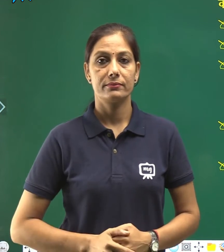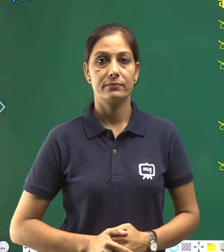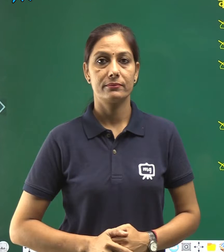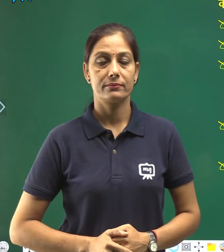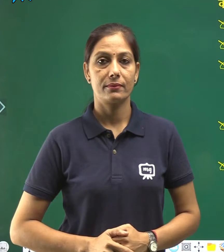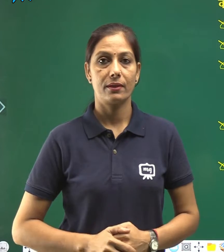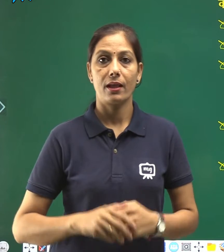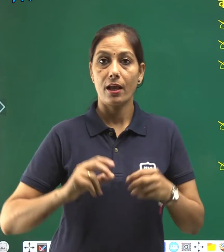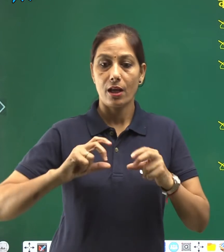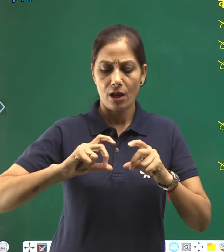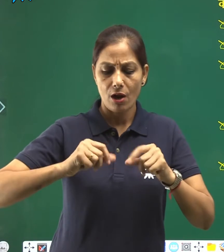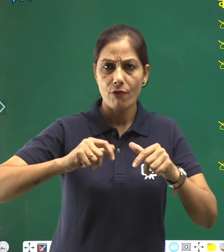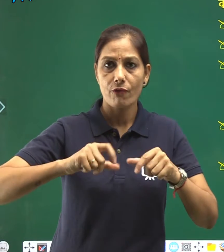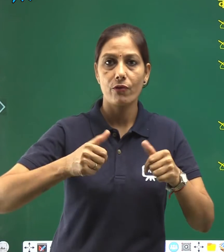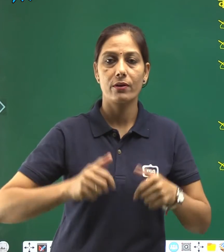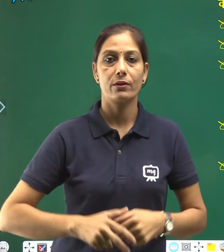आकाशवाणी